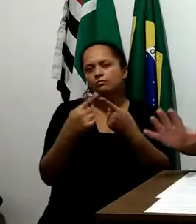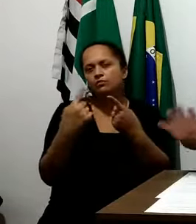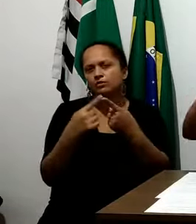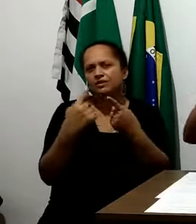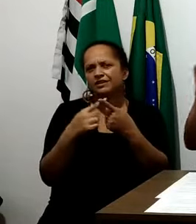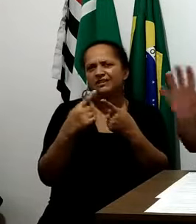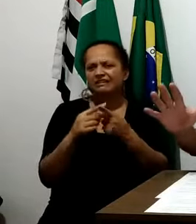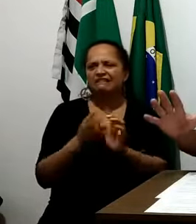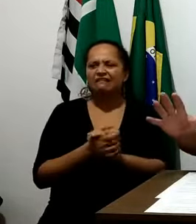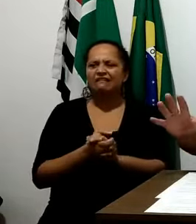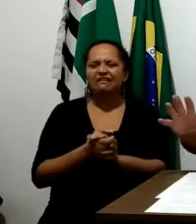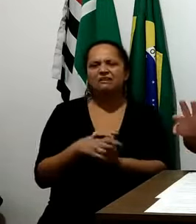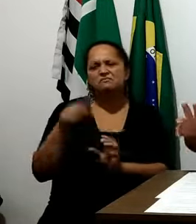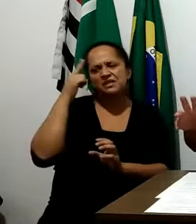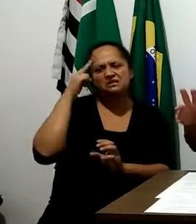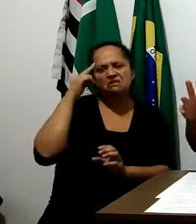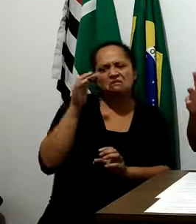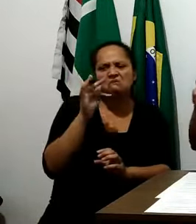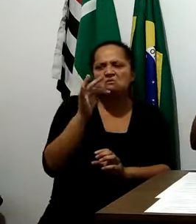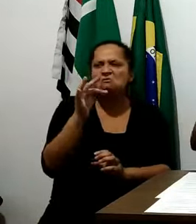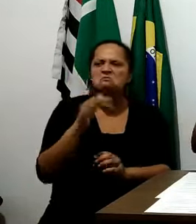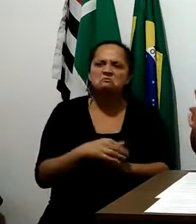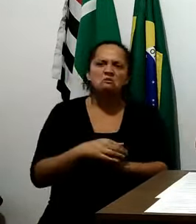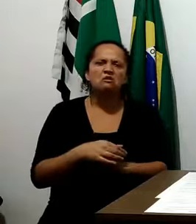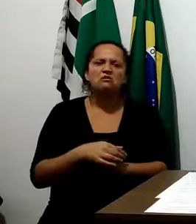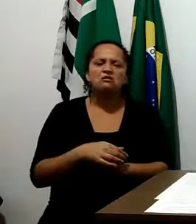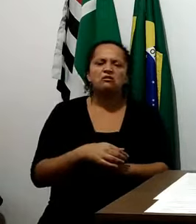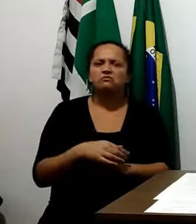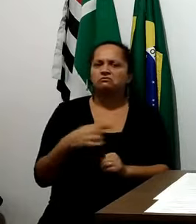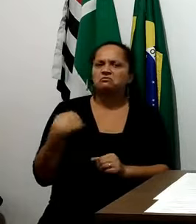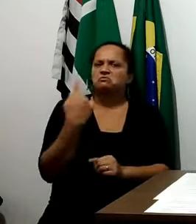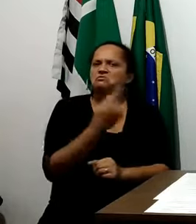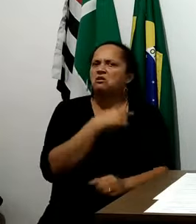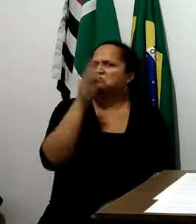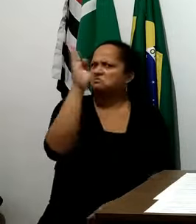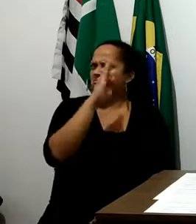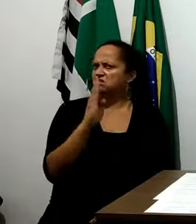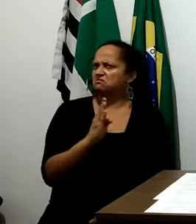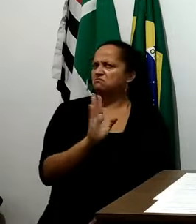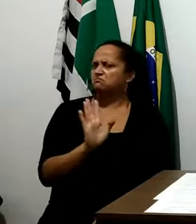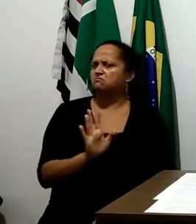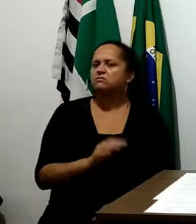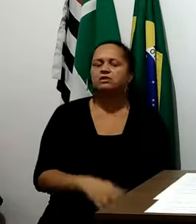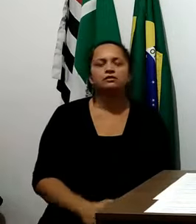destino, predestinação no nosso Brasil, ela é